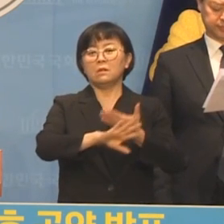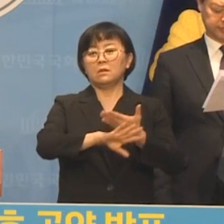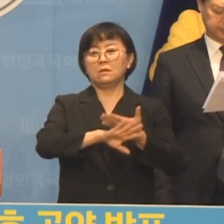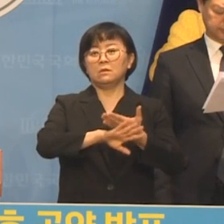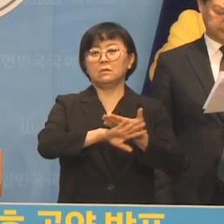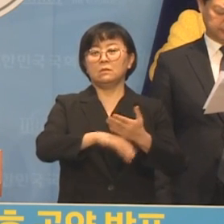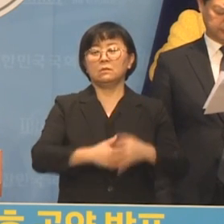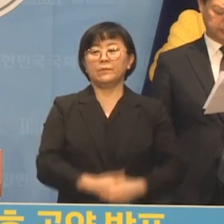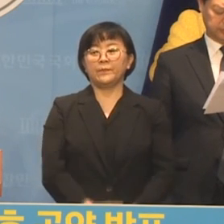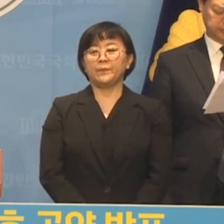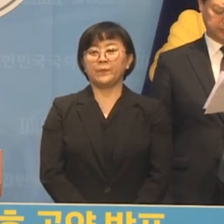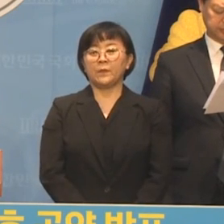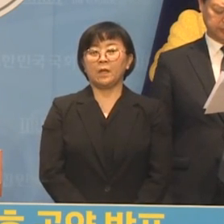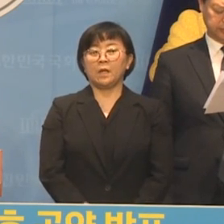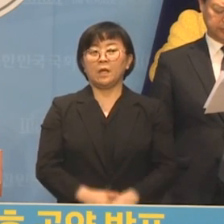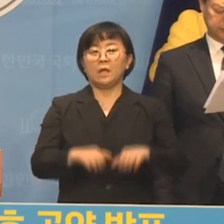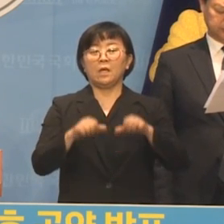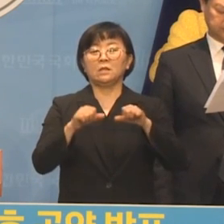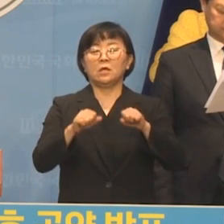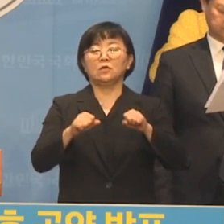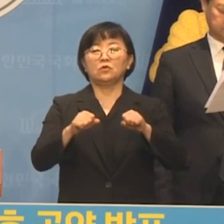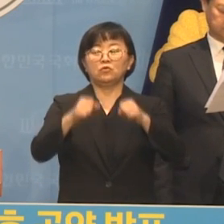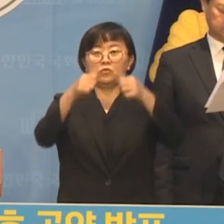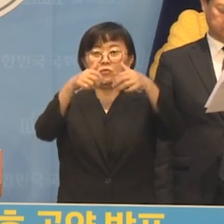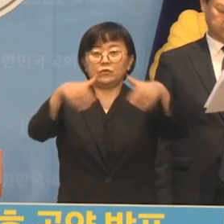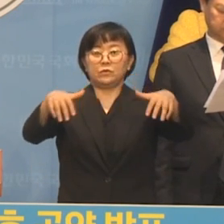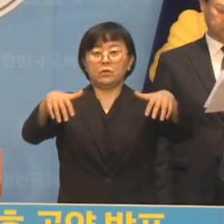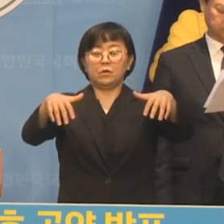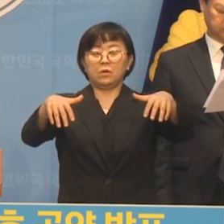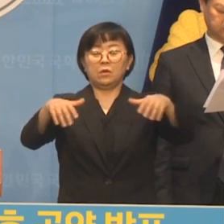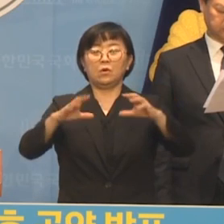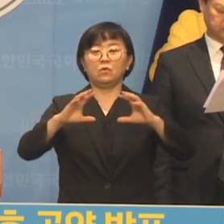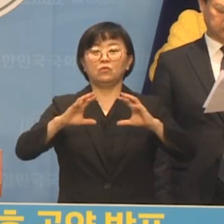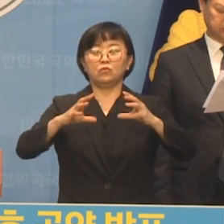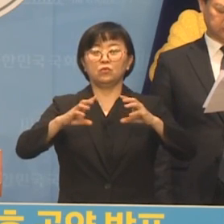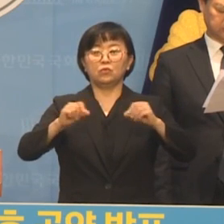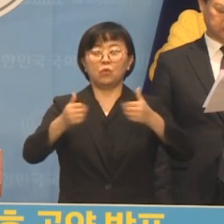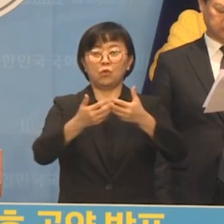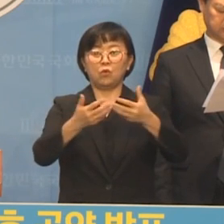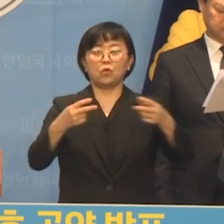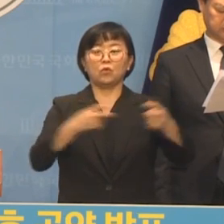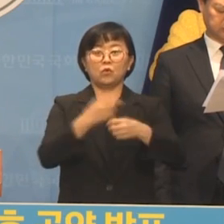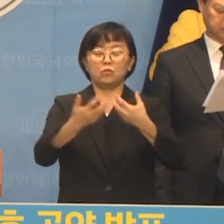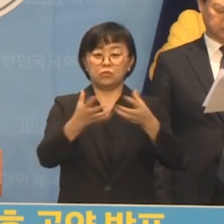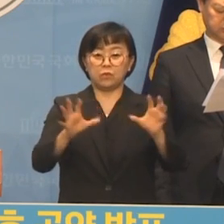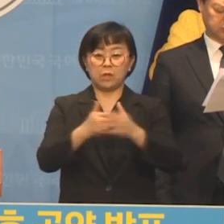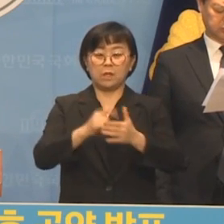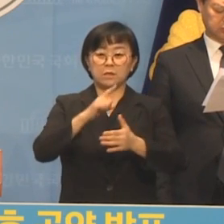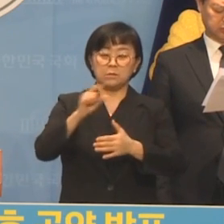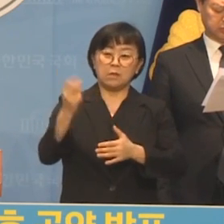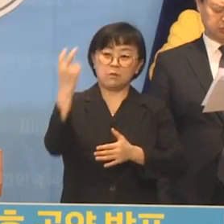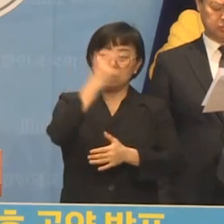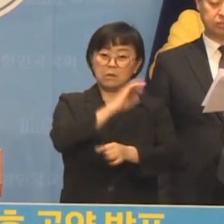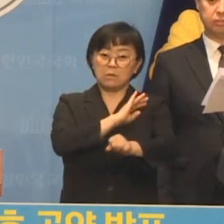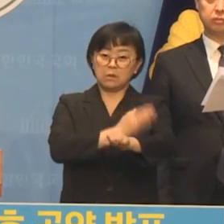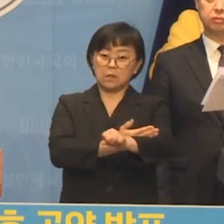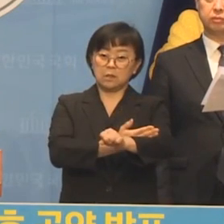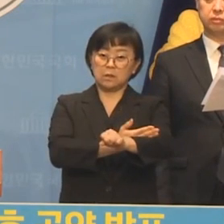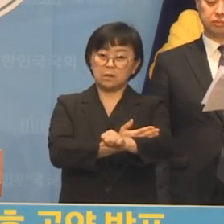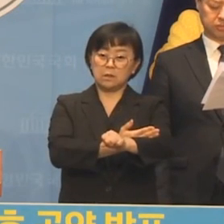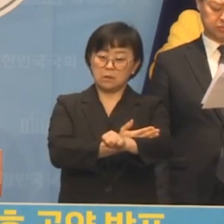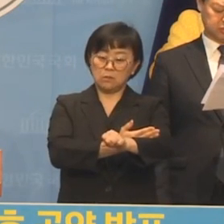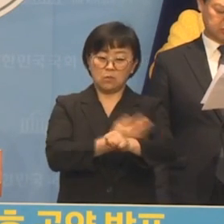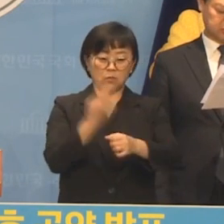않았습니다. 청산 단계는 주무부처인 교토교통부나 지방자치단체의 관리, 감독 권한이 미치지